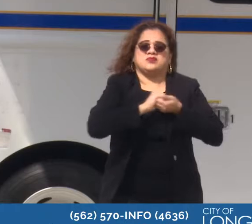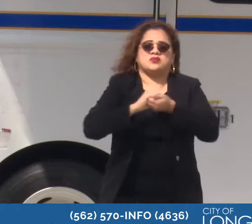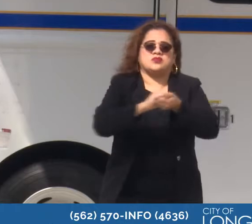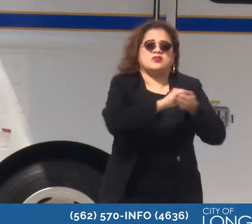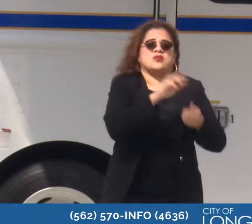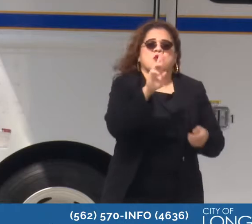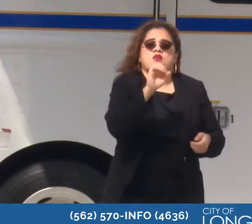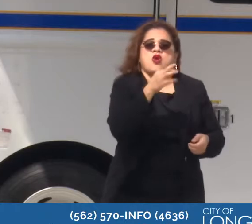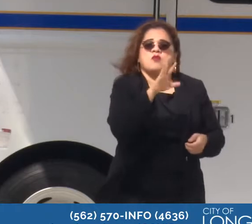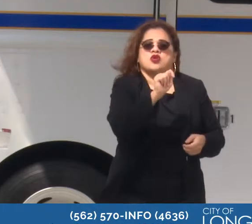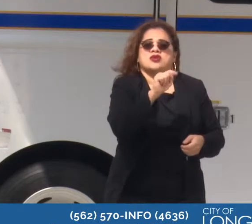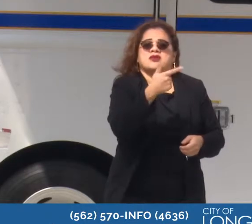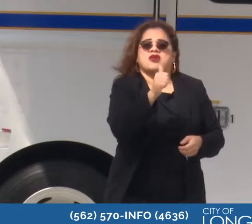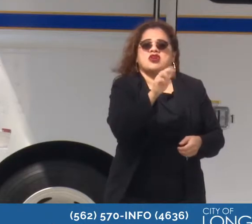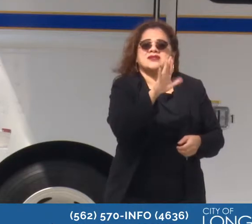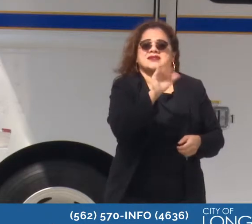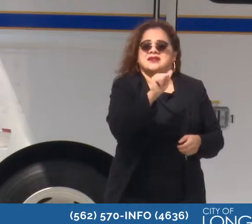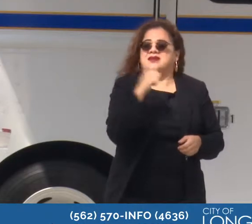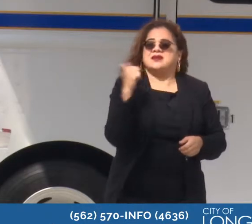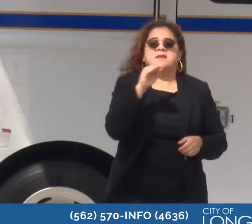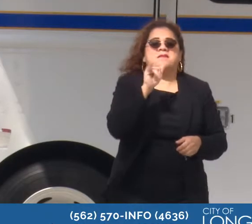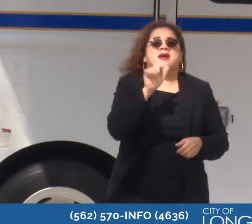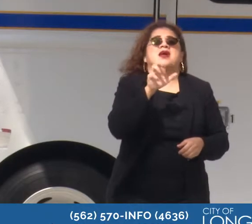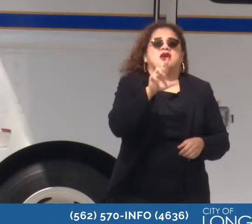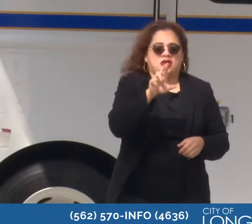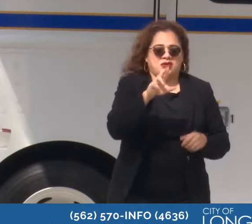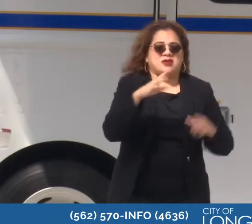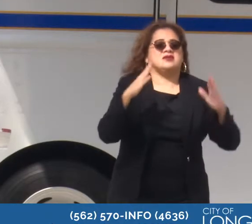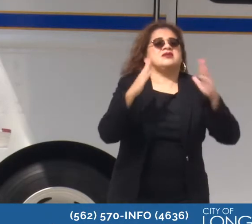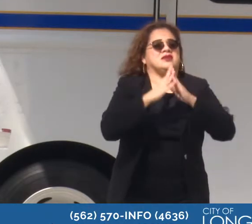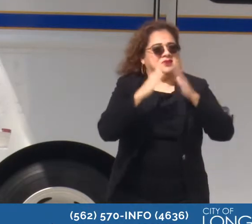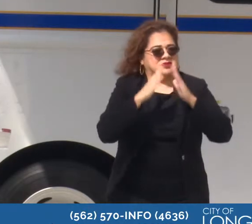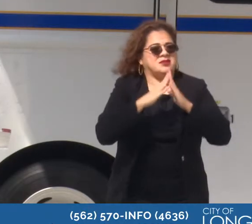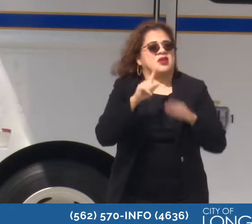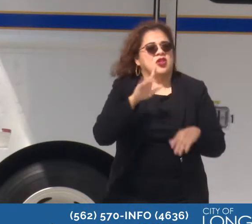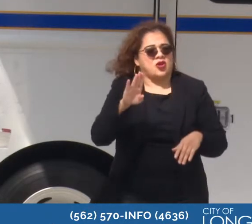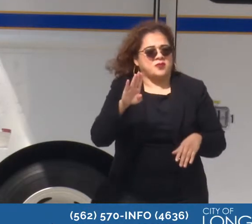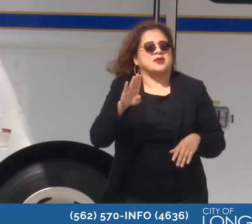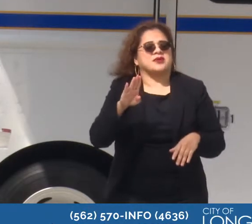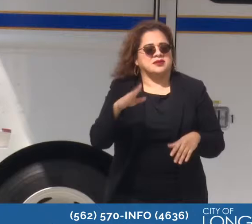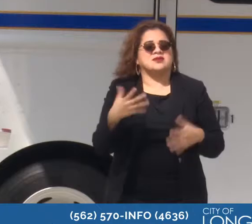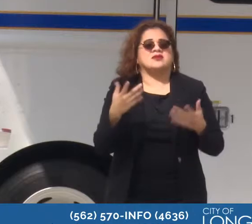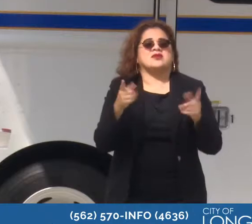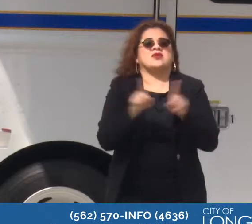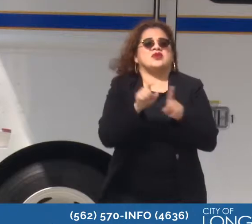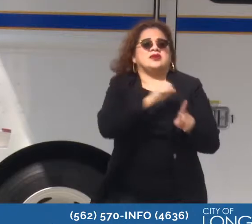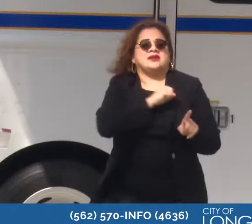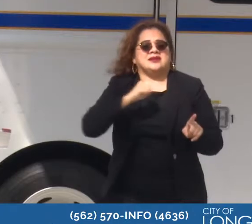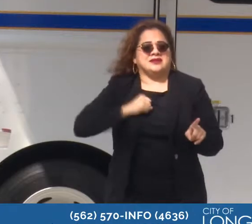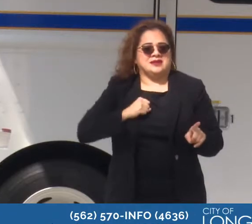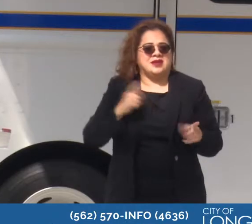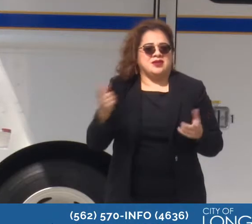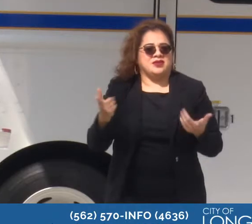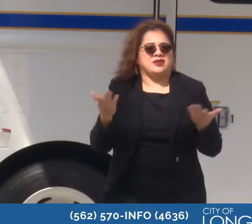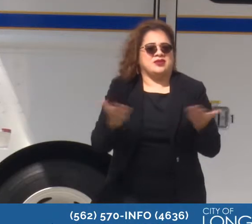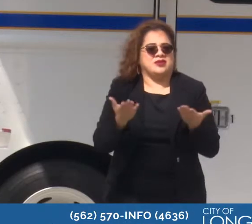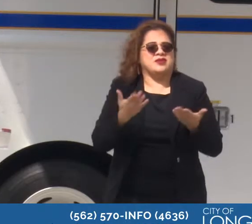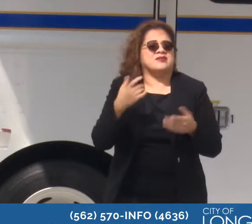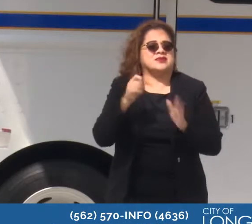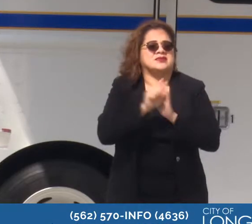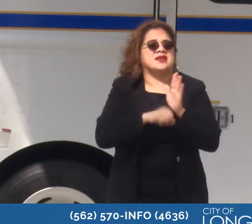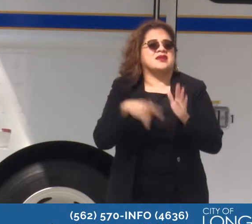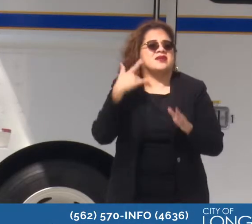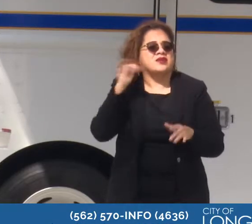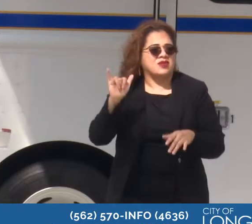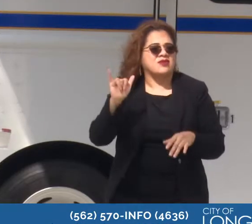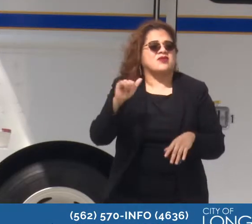García y también con la ciudad de Long Beach, que trata de urgir a nuestra comunidad inmigrante que se protejan unos a los otros,